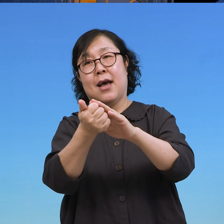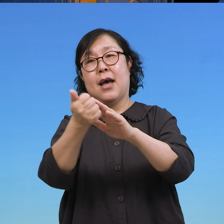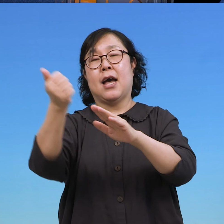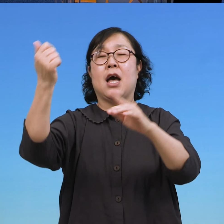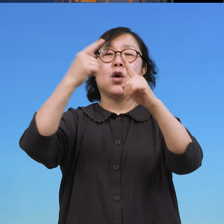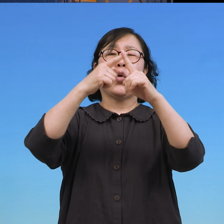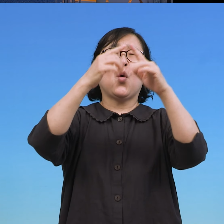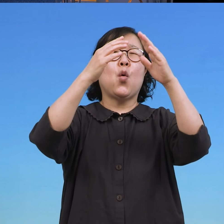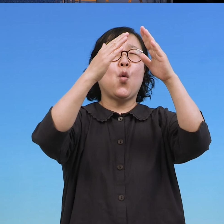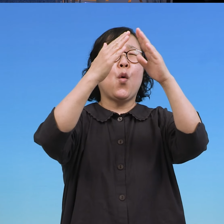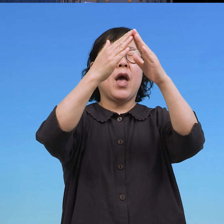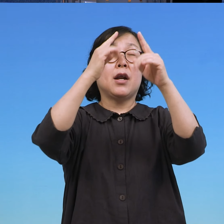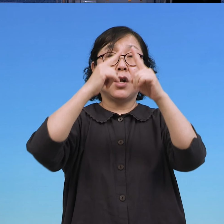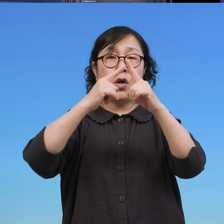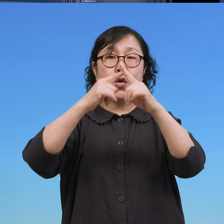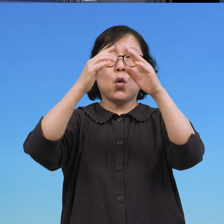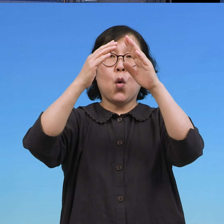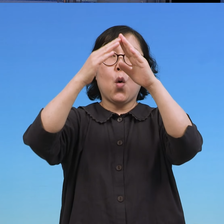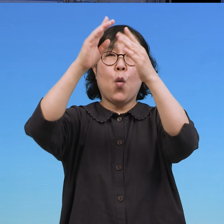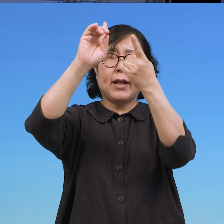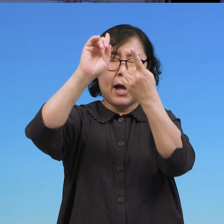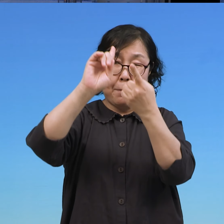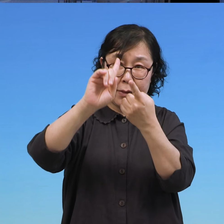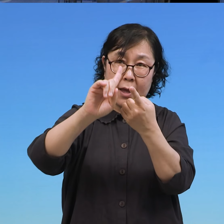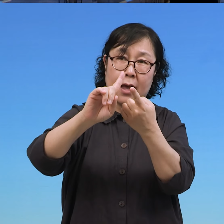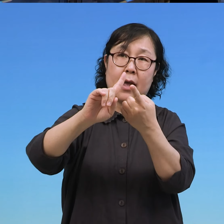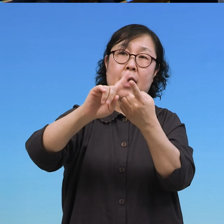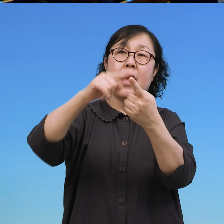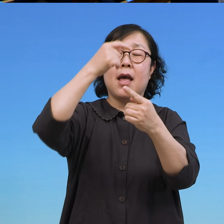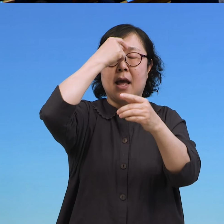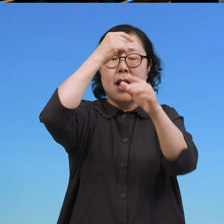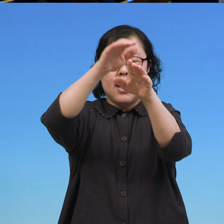힘을 얻어 선포합니다. 교회를 교회되게,